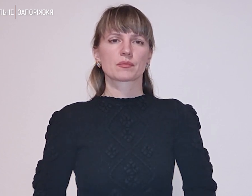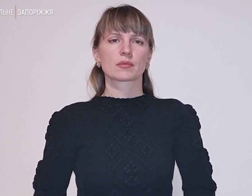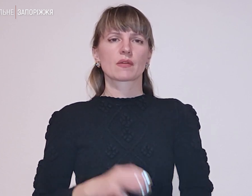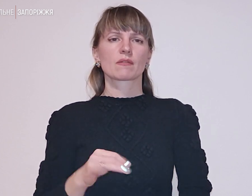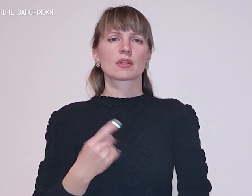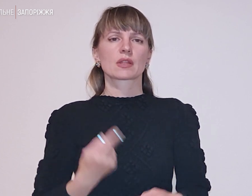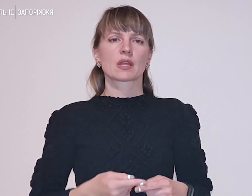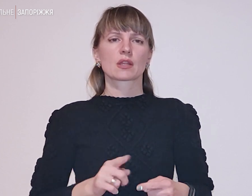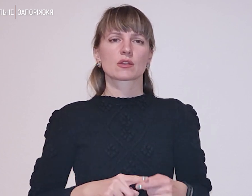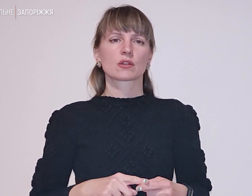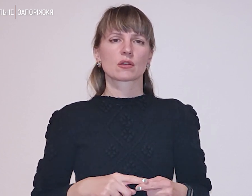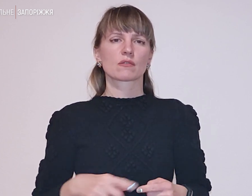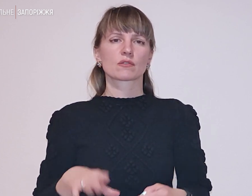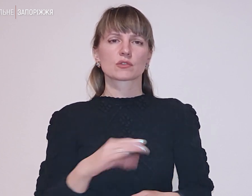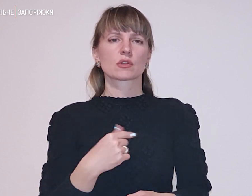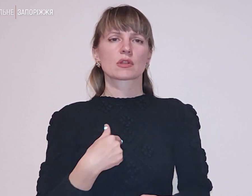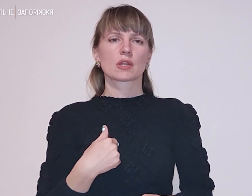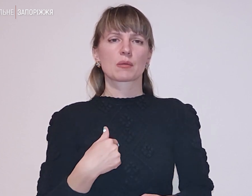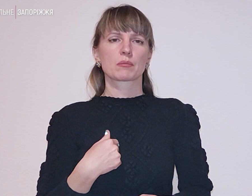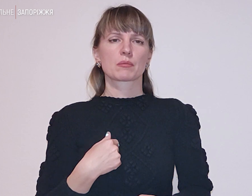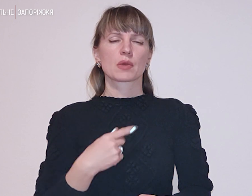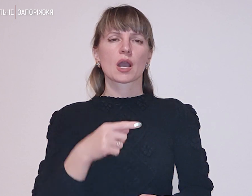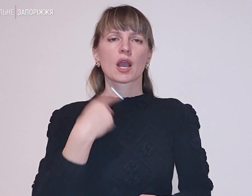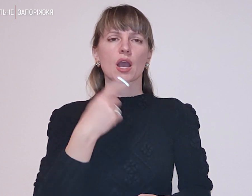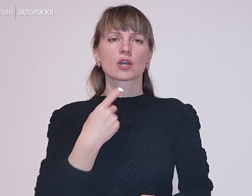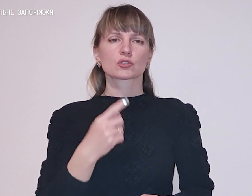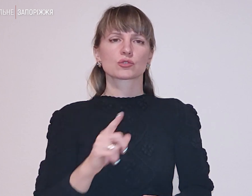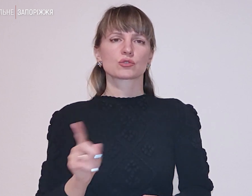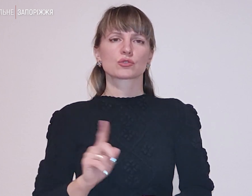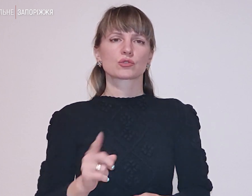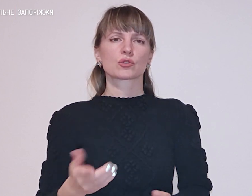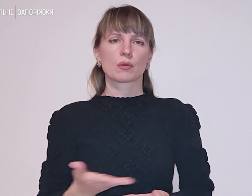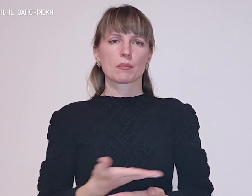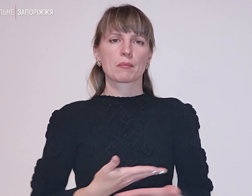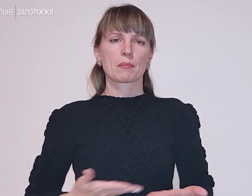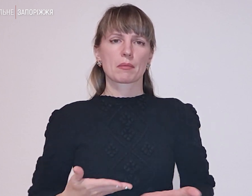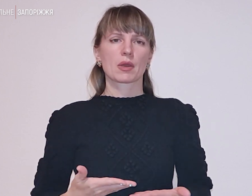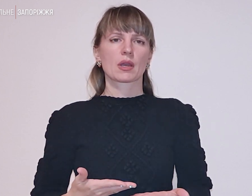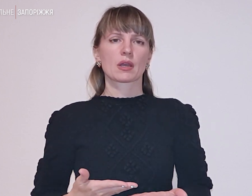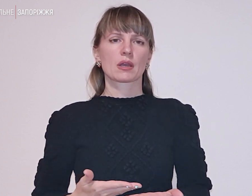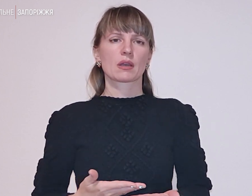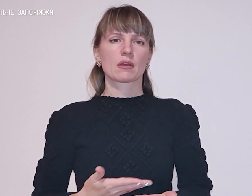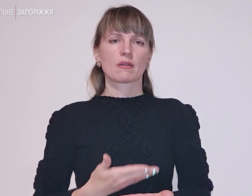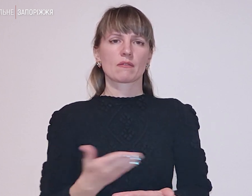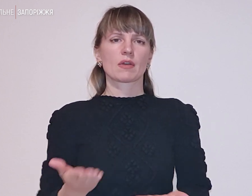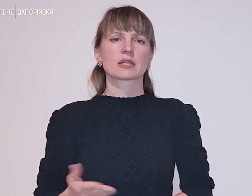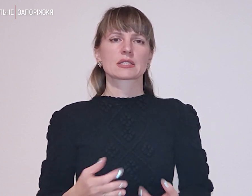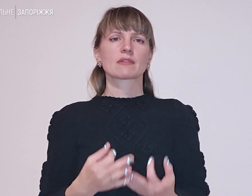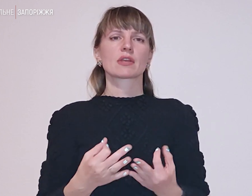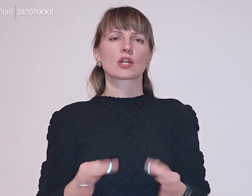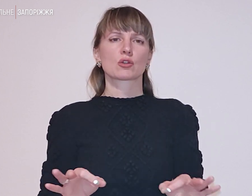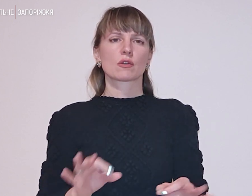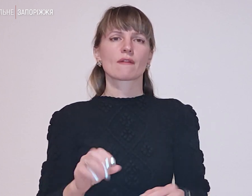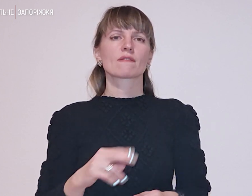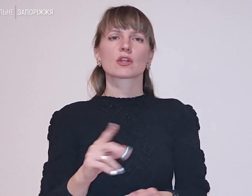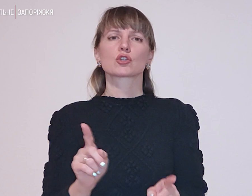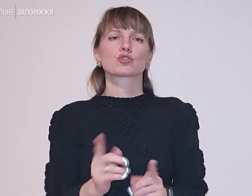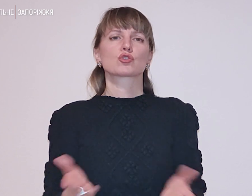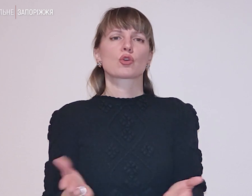всього-цього, тому що нам кажуть, що ми вас звільнюємо. Від чого? Від хати?